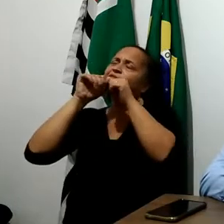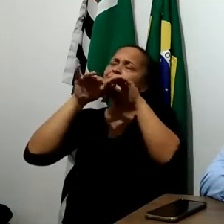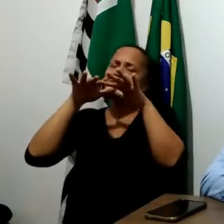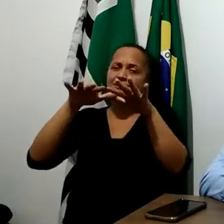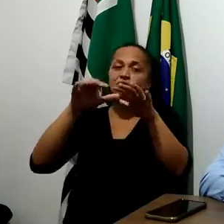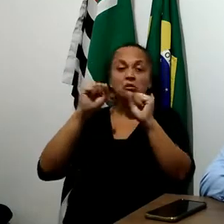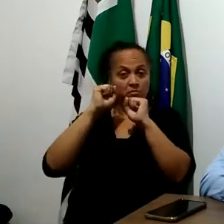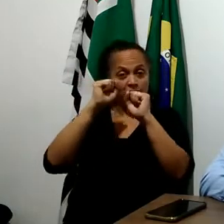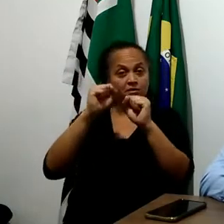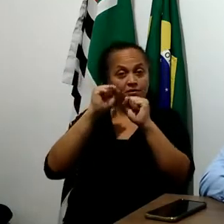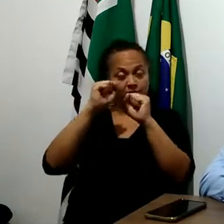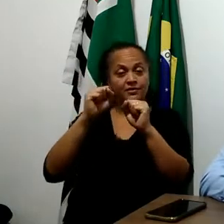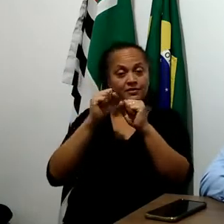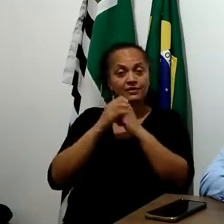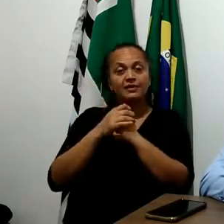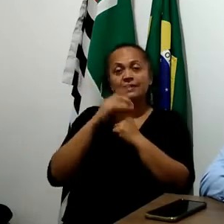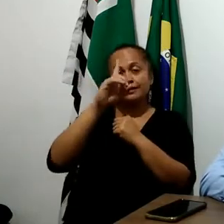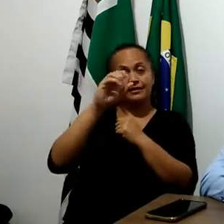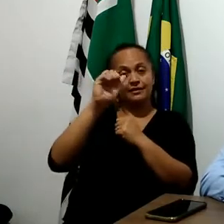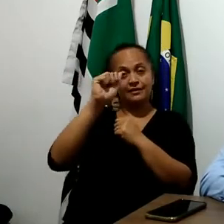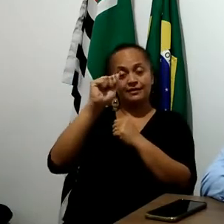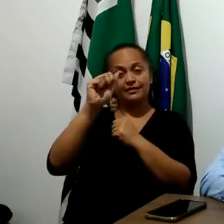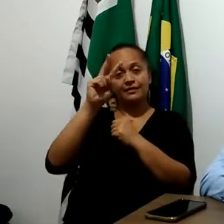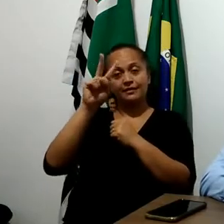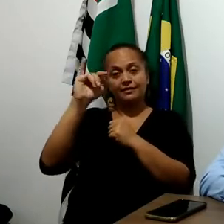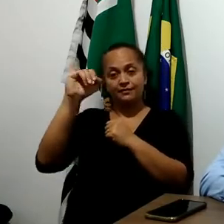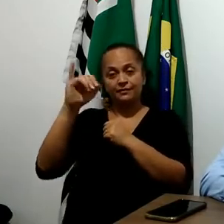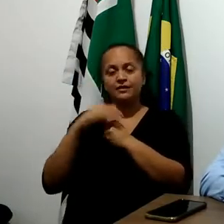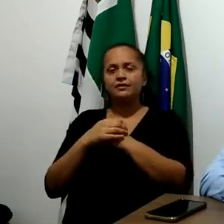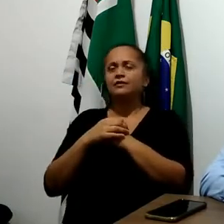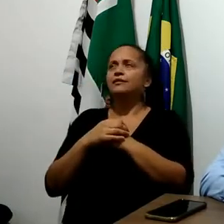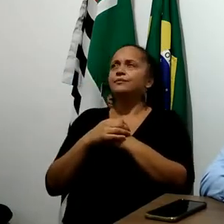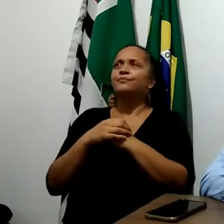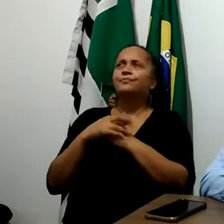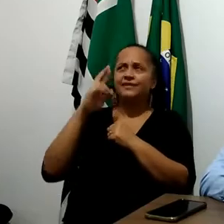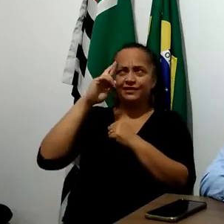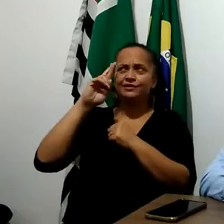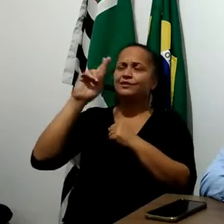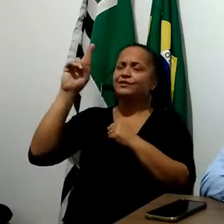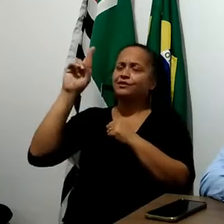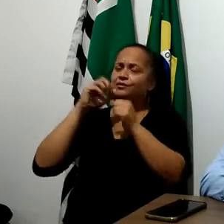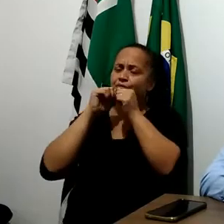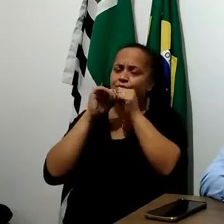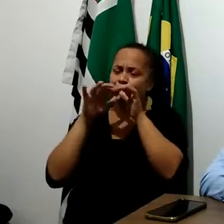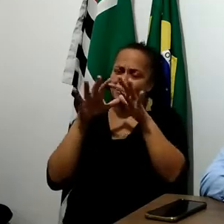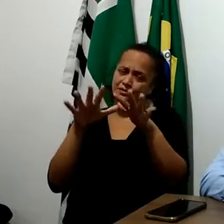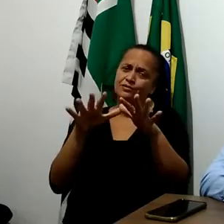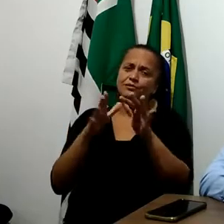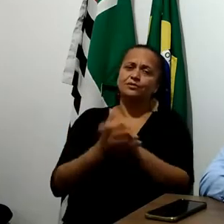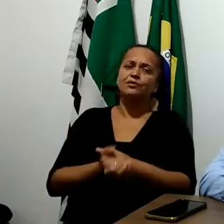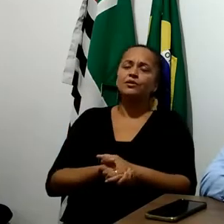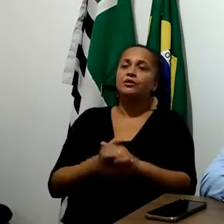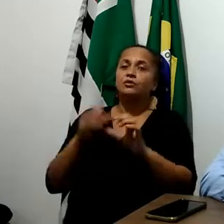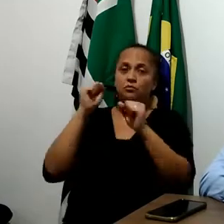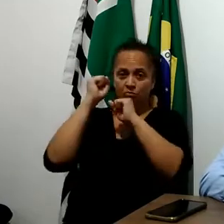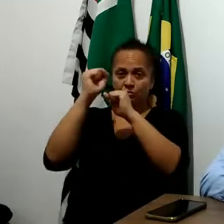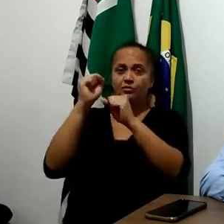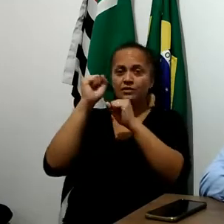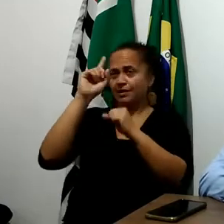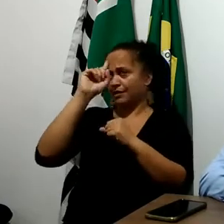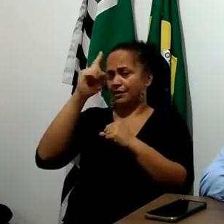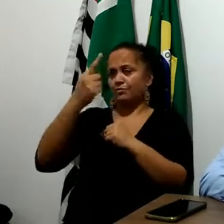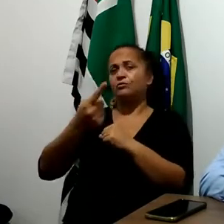o nosso irmão Davi Botelho. Que o Senhor use ricamente, papai. Ah, Senhor, com poder, com autoridade,